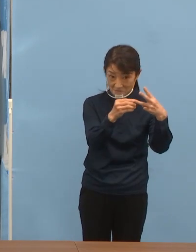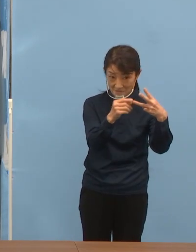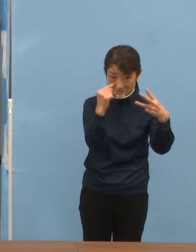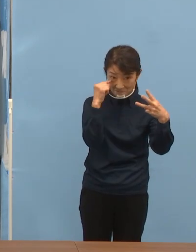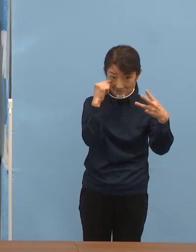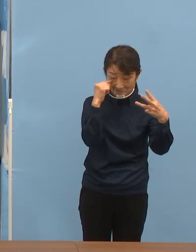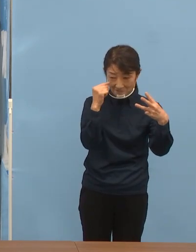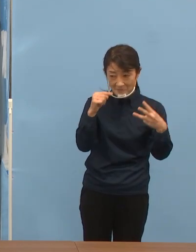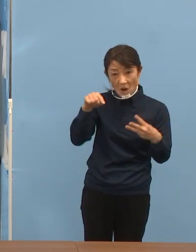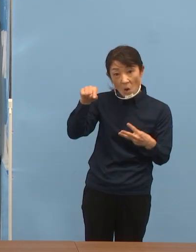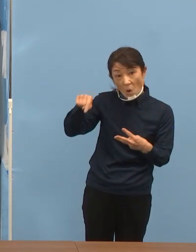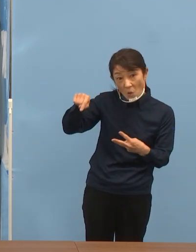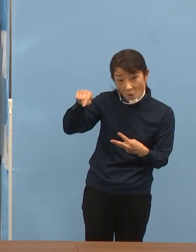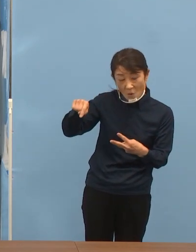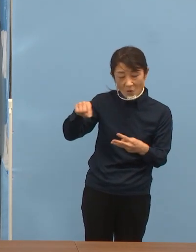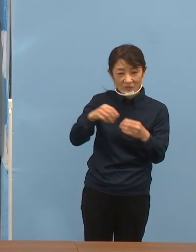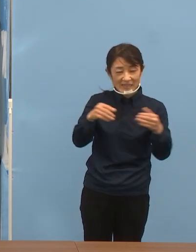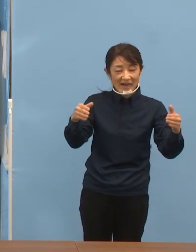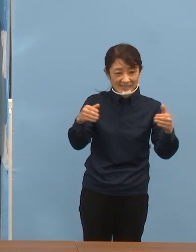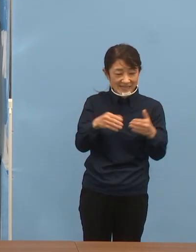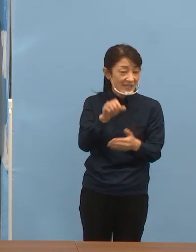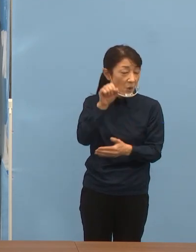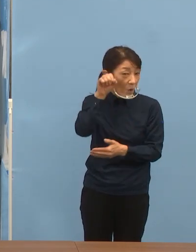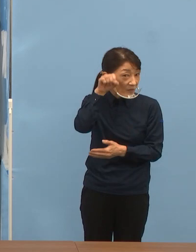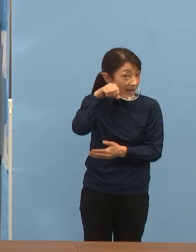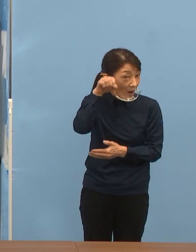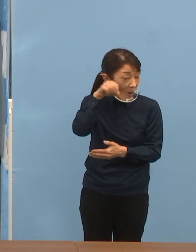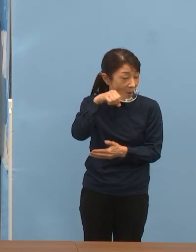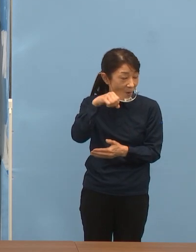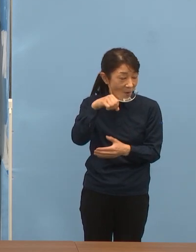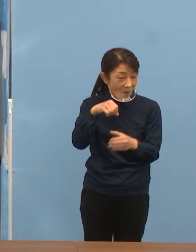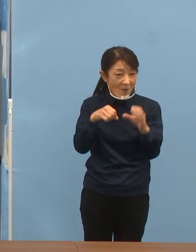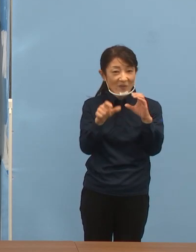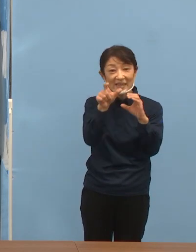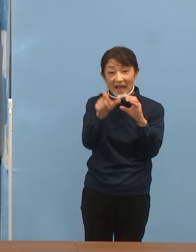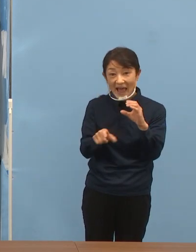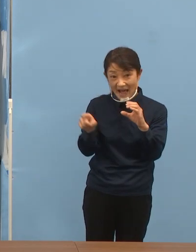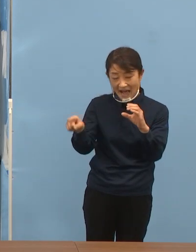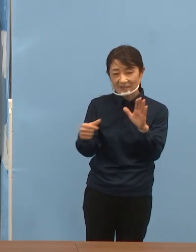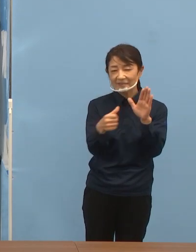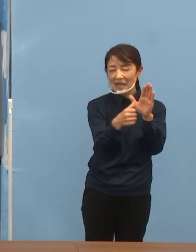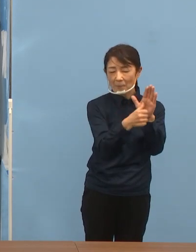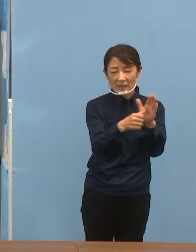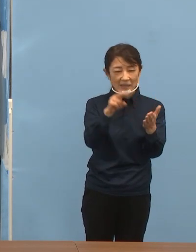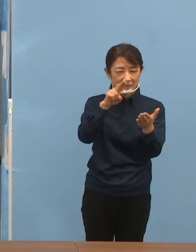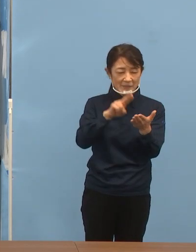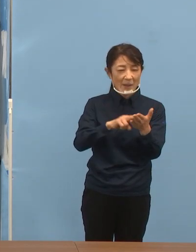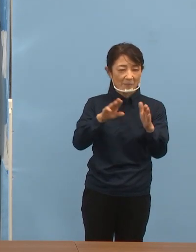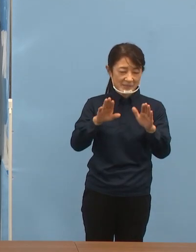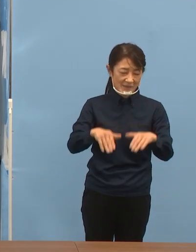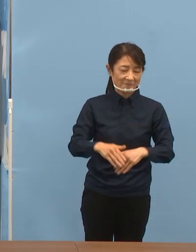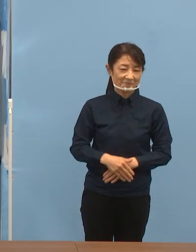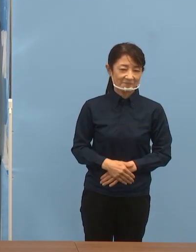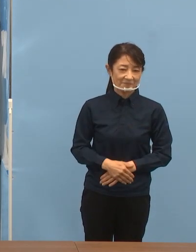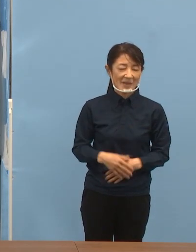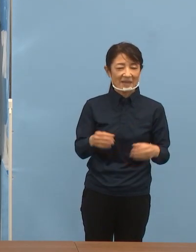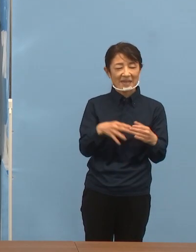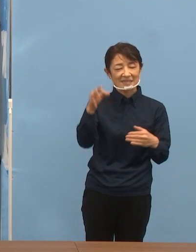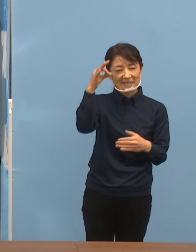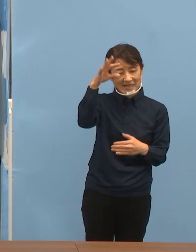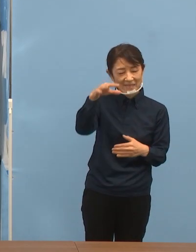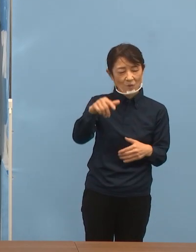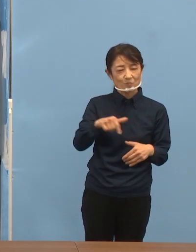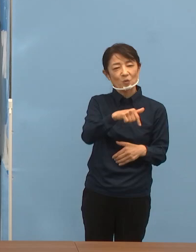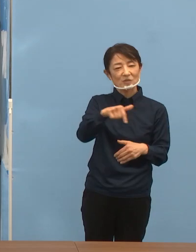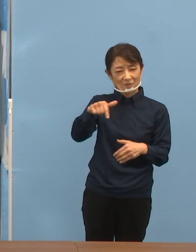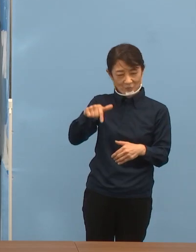わることですけれども、長崎の辺猫キャラ名前が決まりましたということで、長崎県プロジェクト猫キャラ